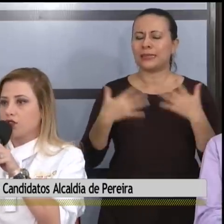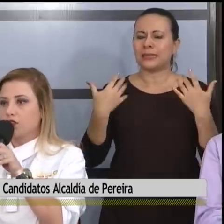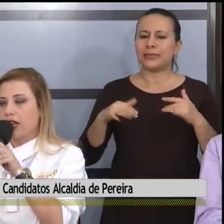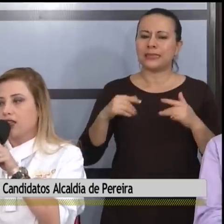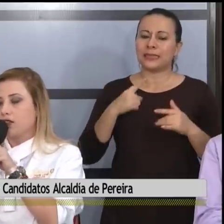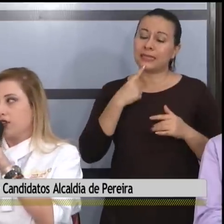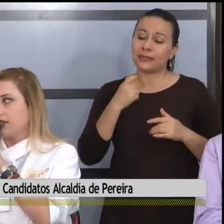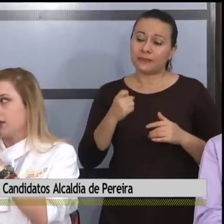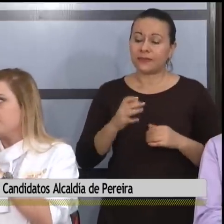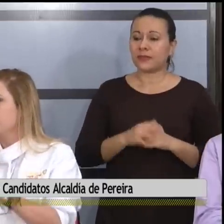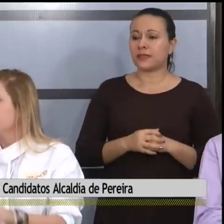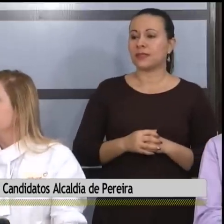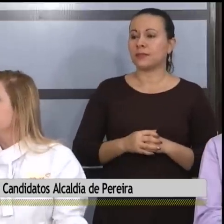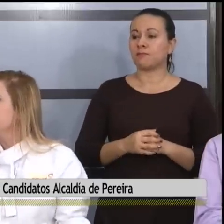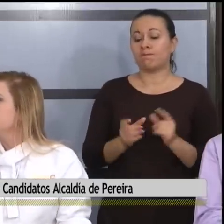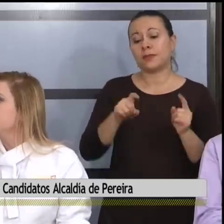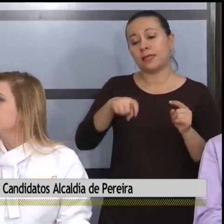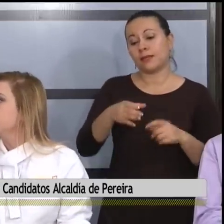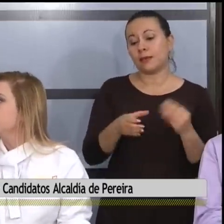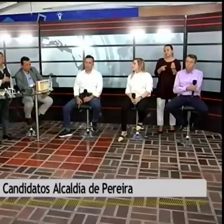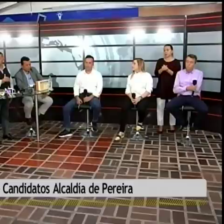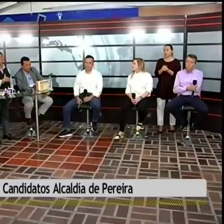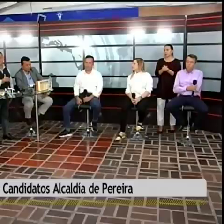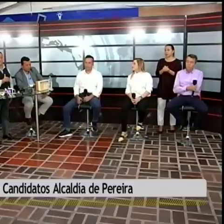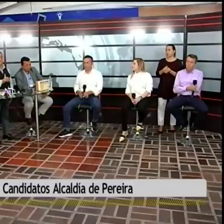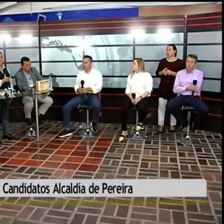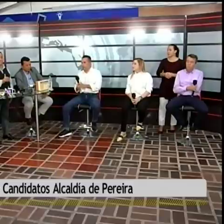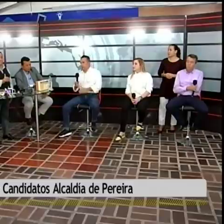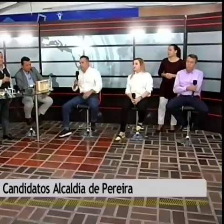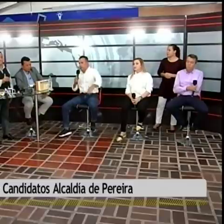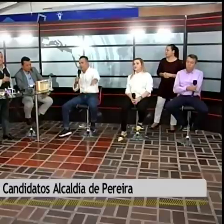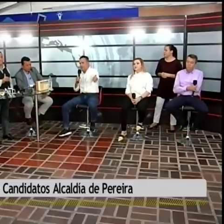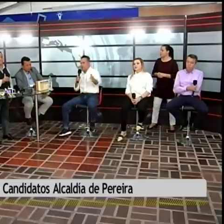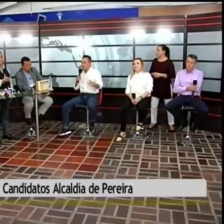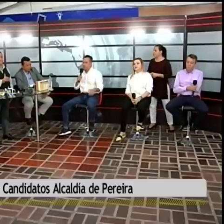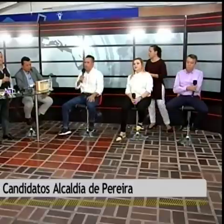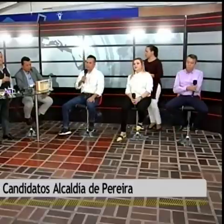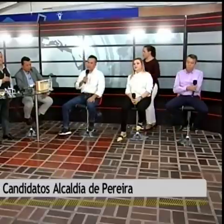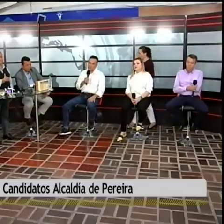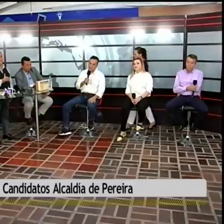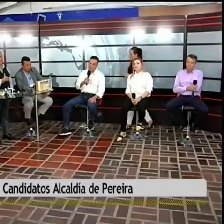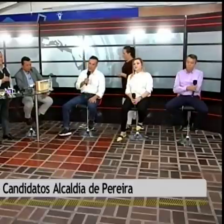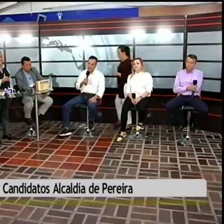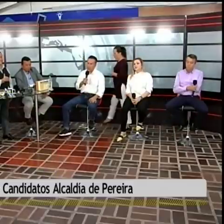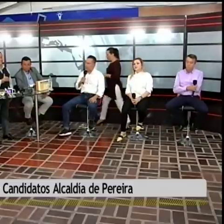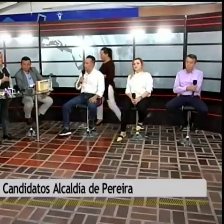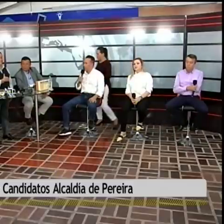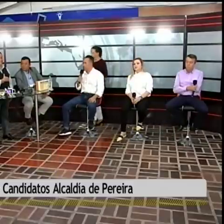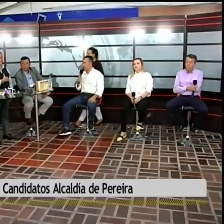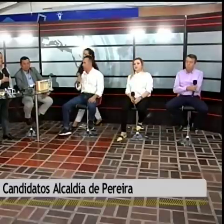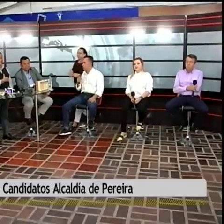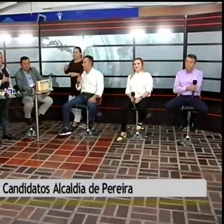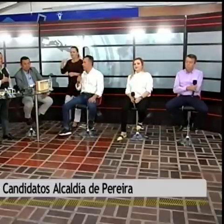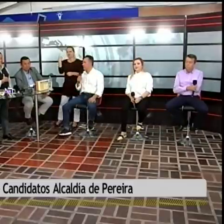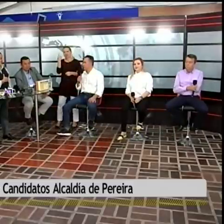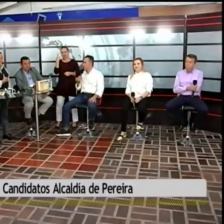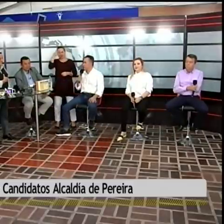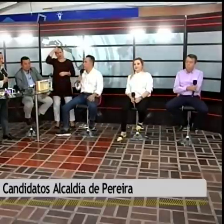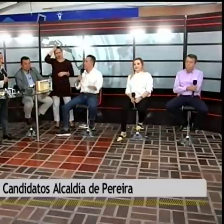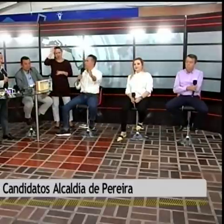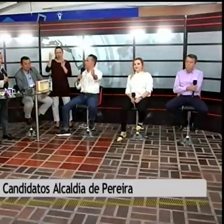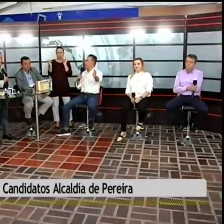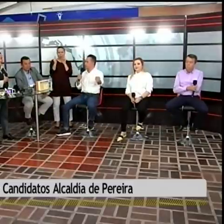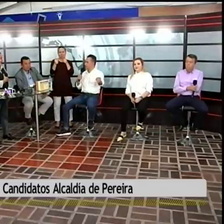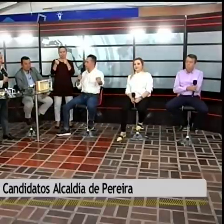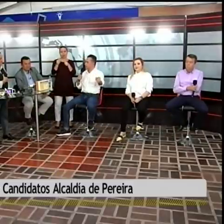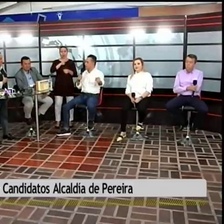transformación social incluyente. Doctor Mauricio. En términos generales, un gran acierto, ser